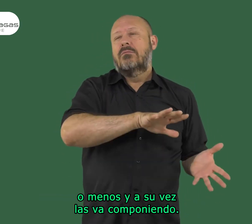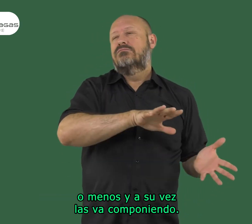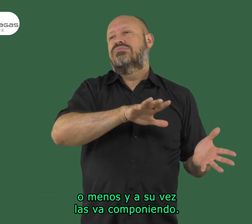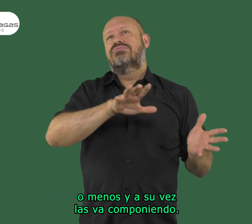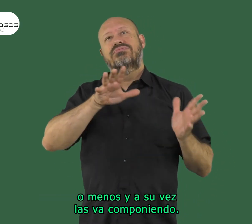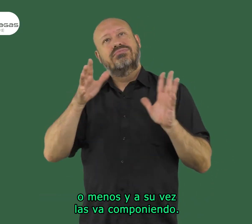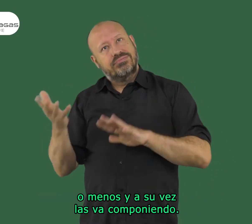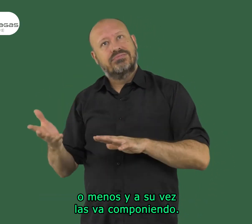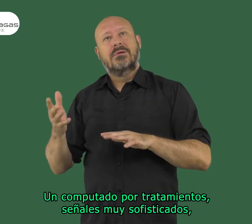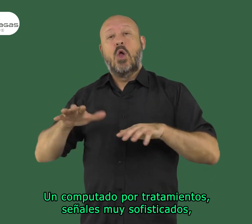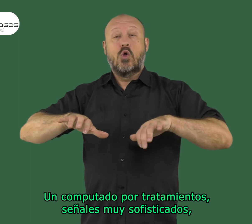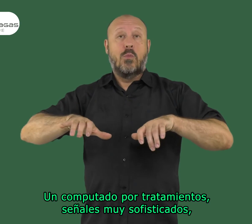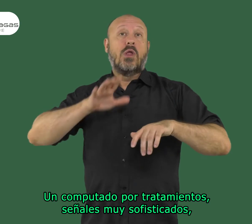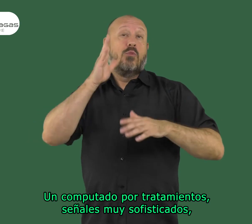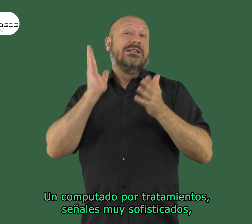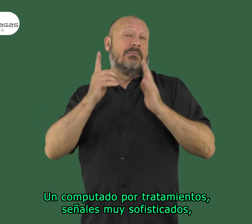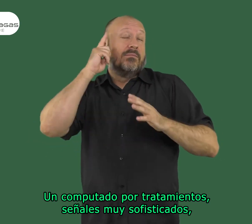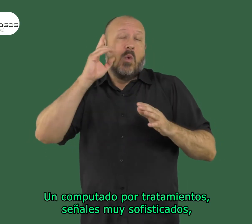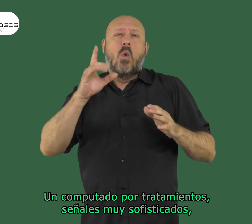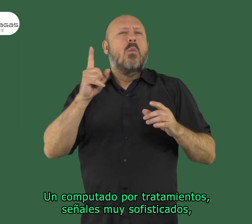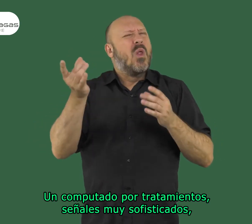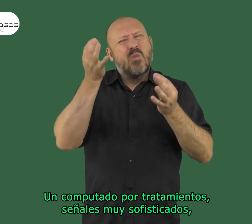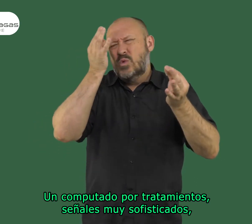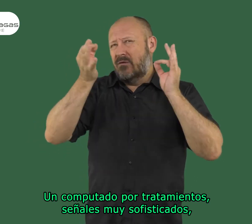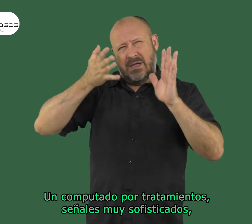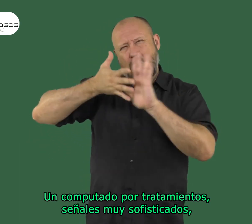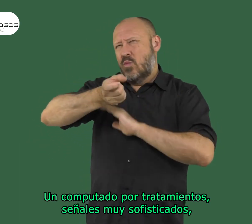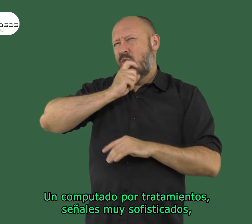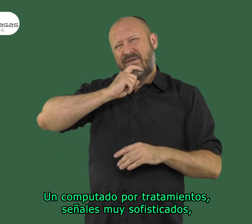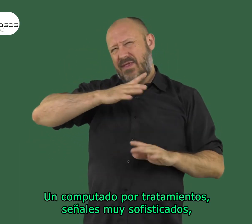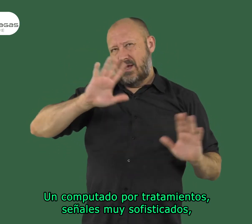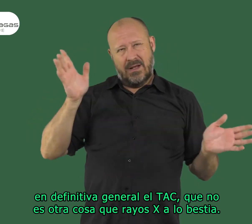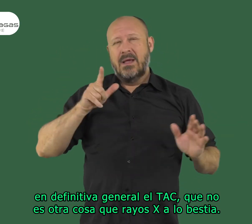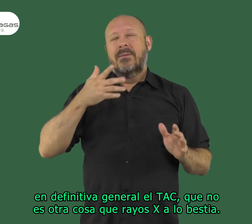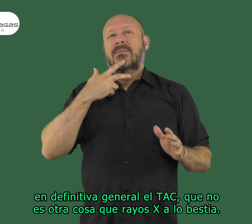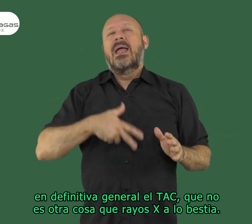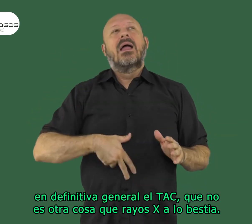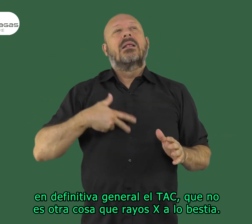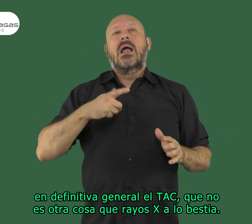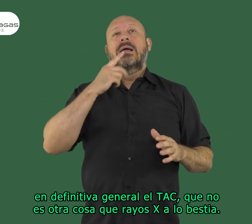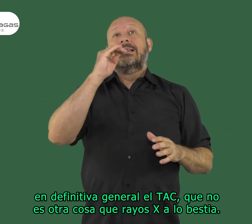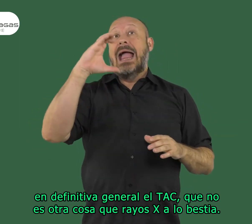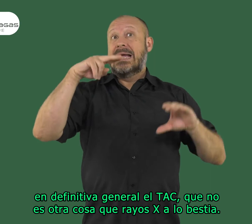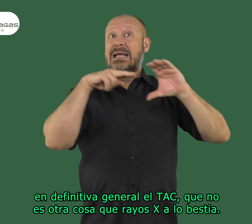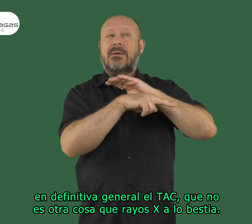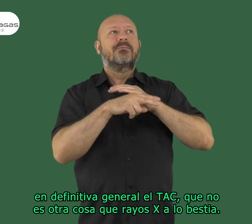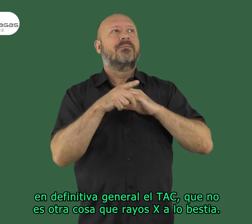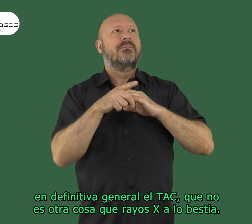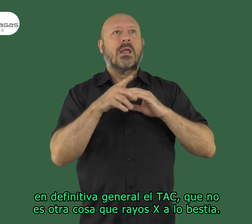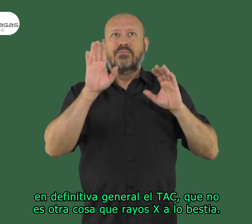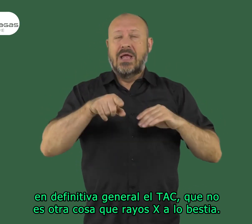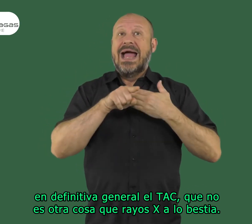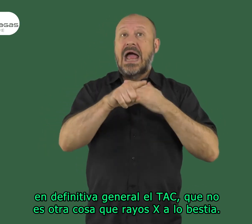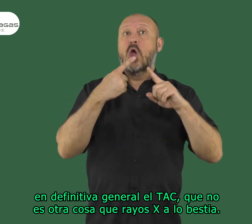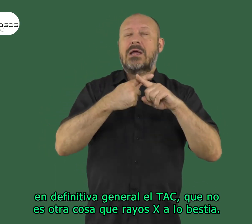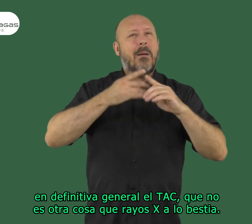a su vez la va componiendo un computador por tratamiento de señales muy sofisticados, en definitiva generar el TAP, que no es